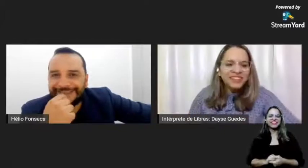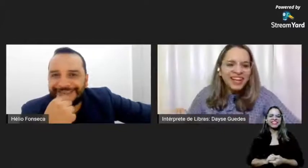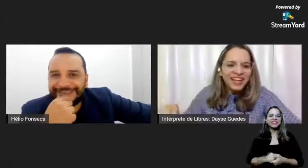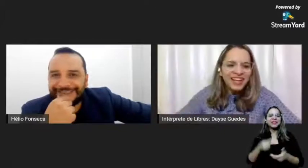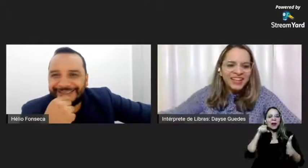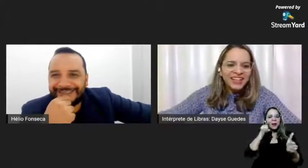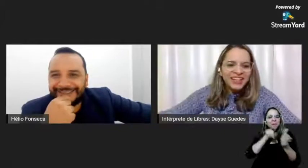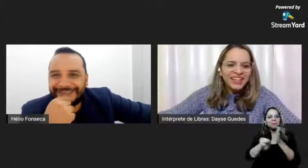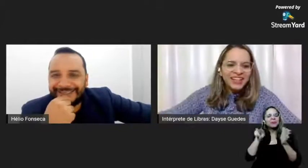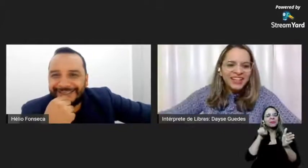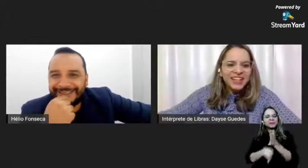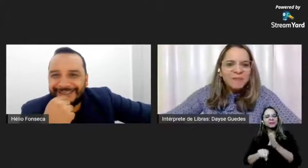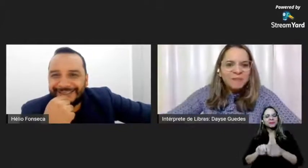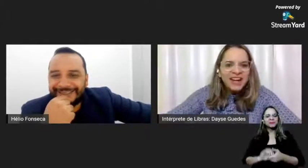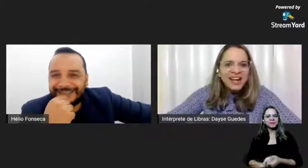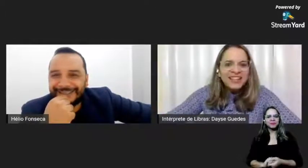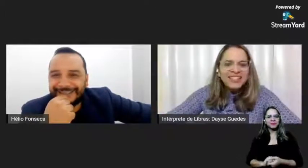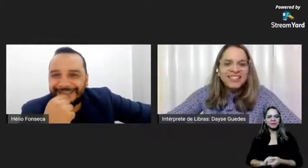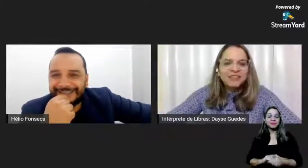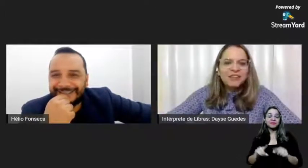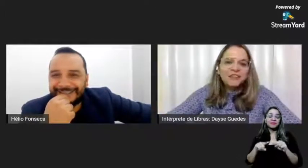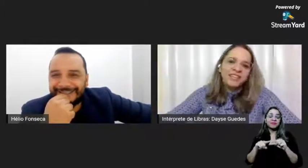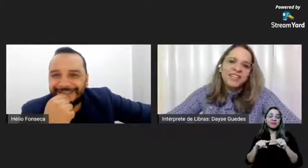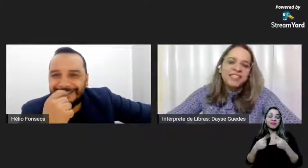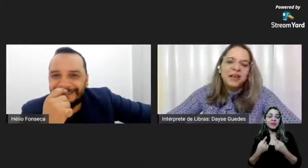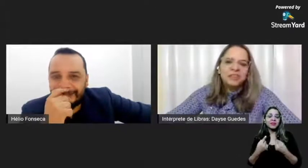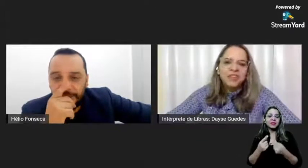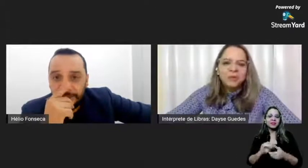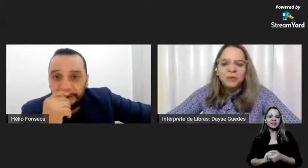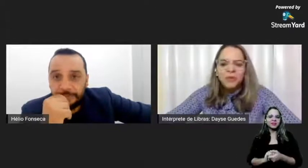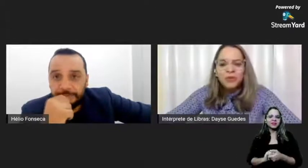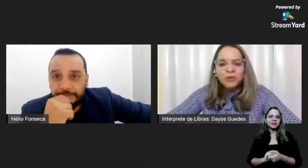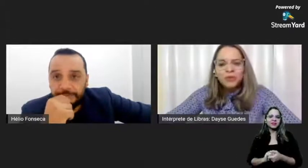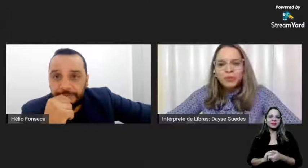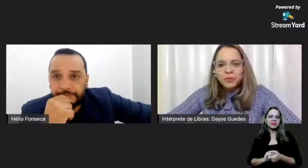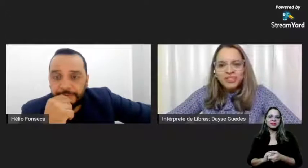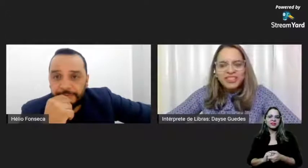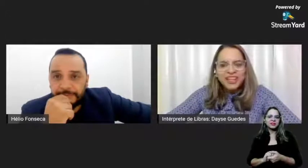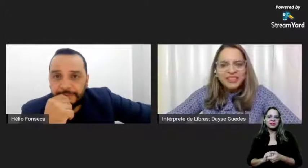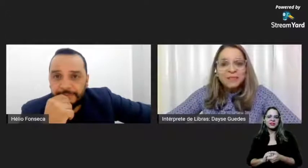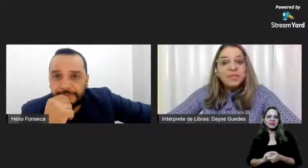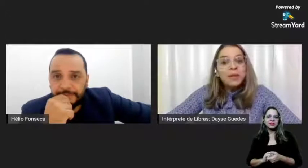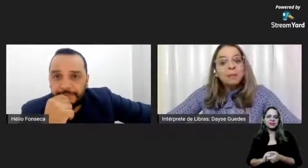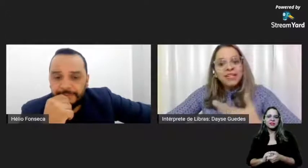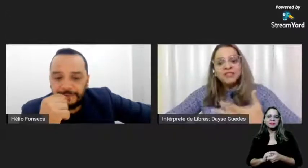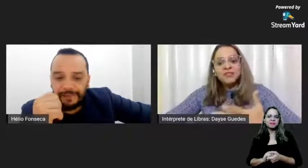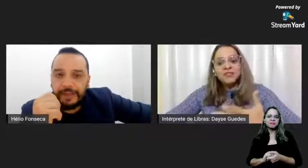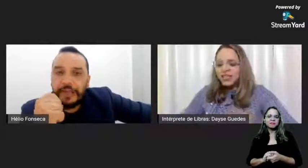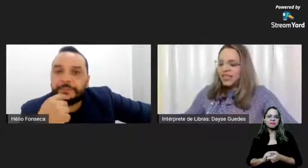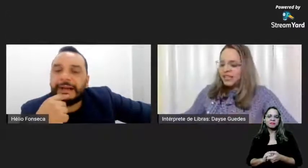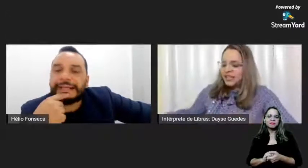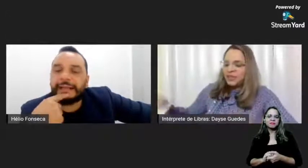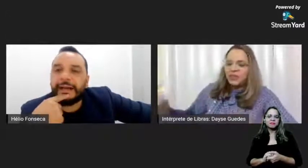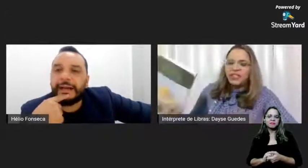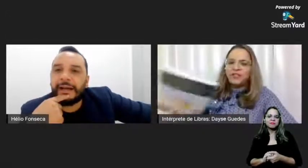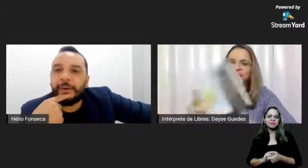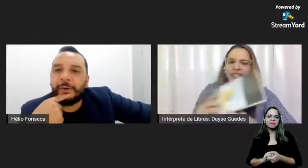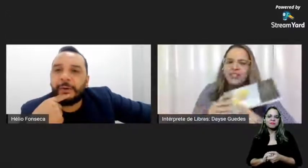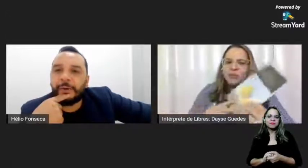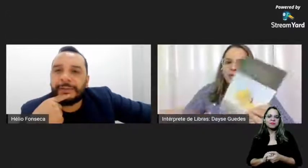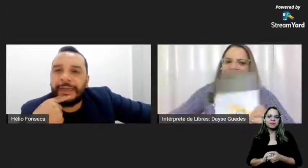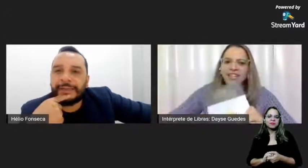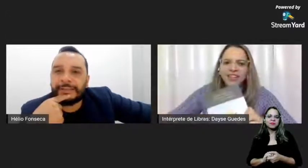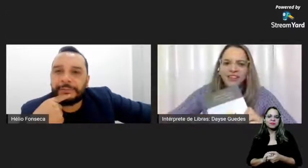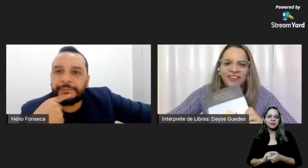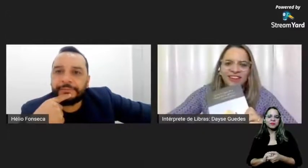para perguntar, mas quem sabe fica para uma outra oportunidade. Mas você que quer adquirir o livro,